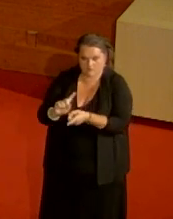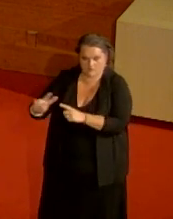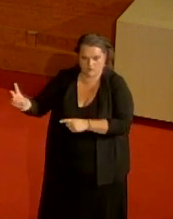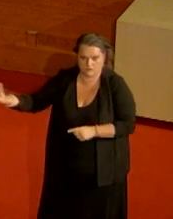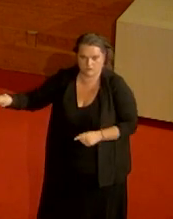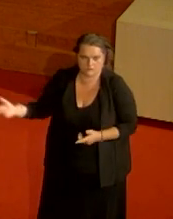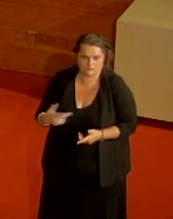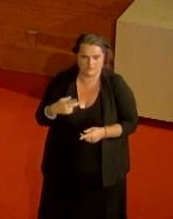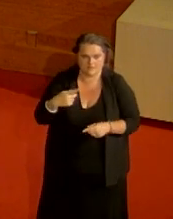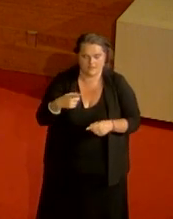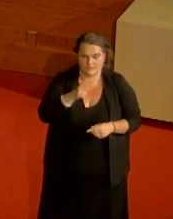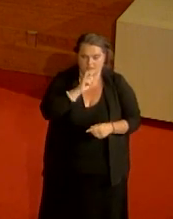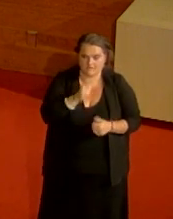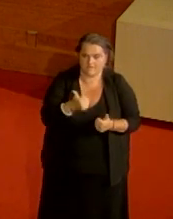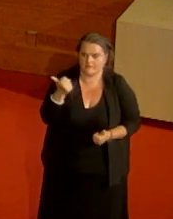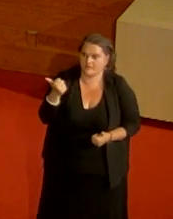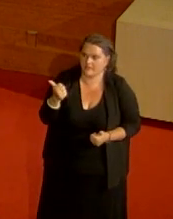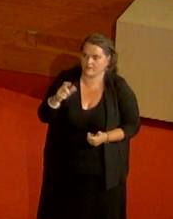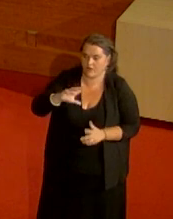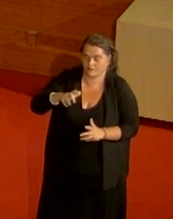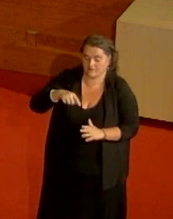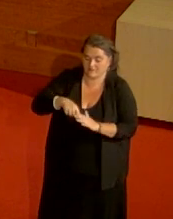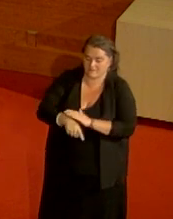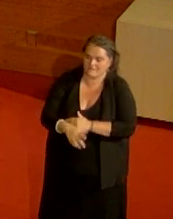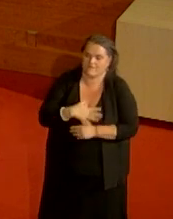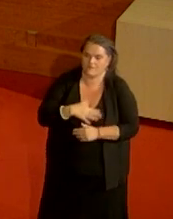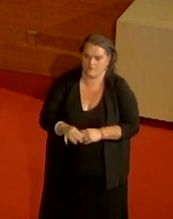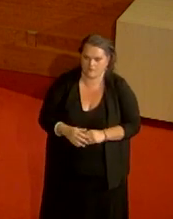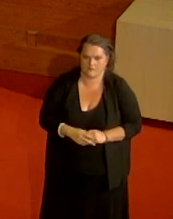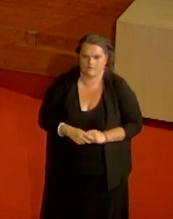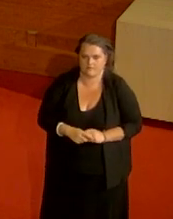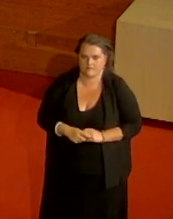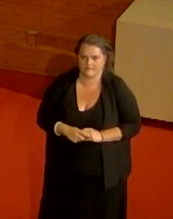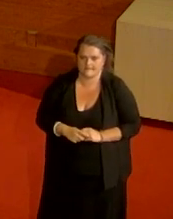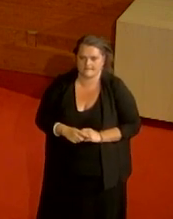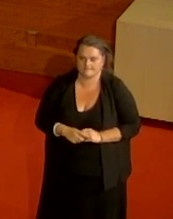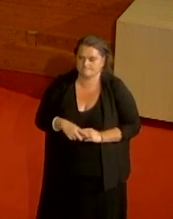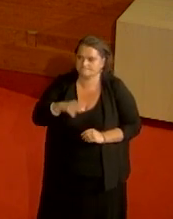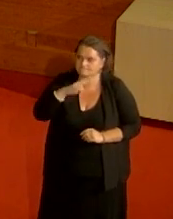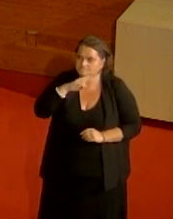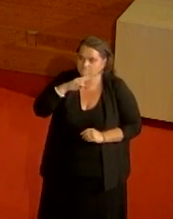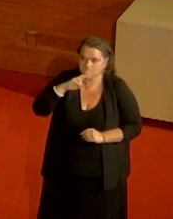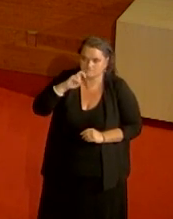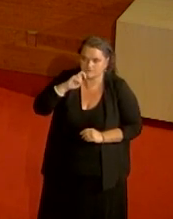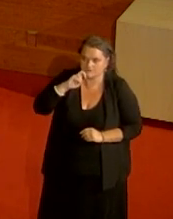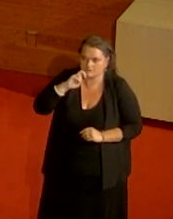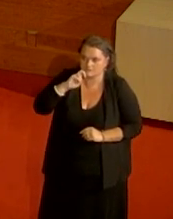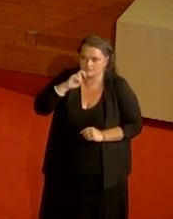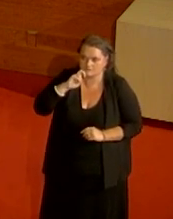el que se puedan profundizar en las en las informaciones valores por tanto que